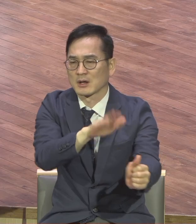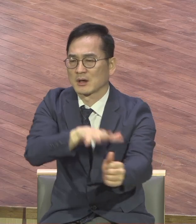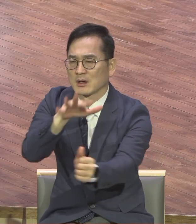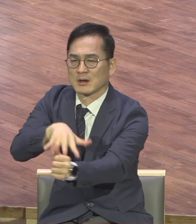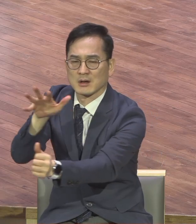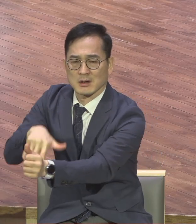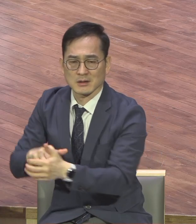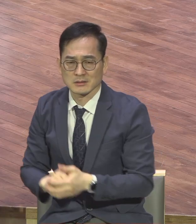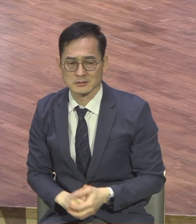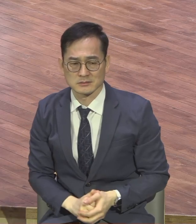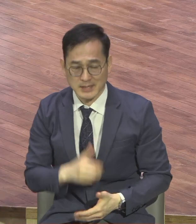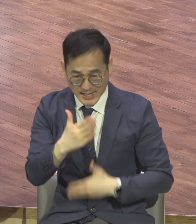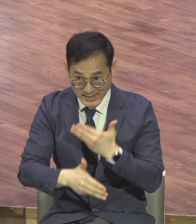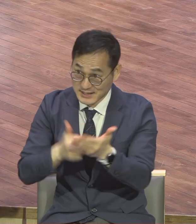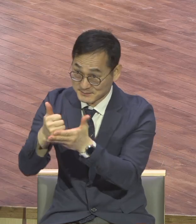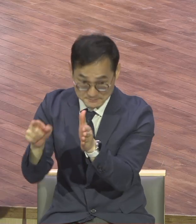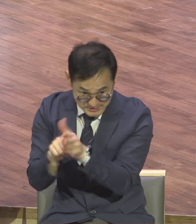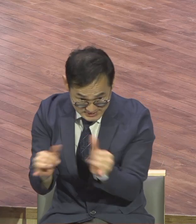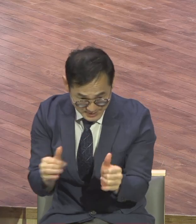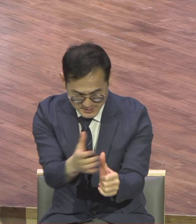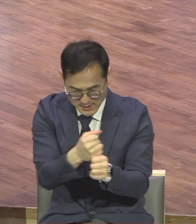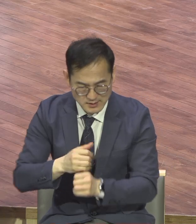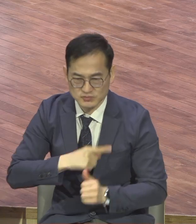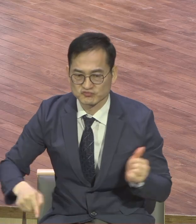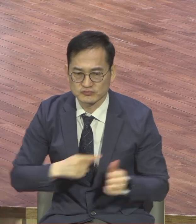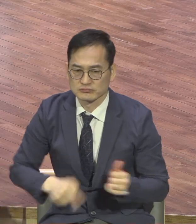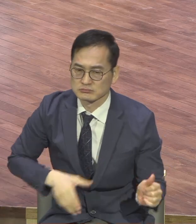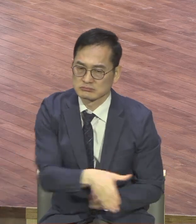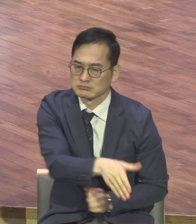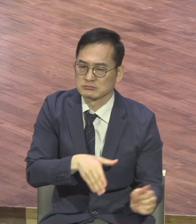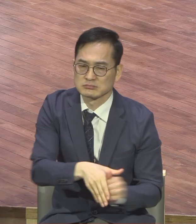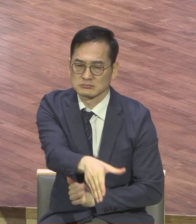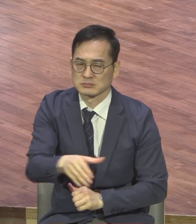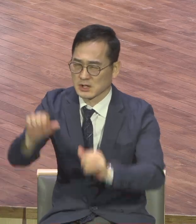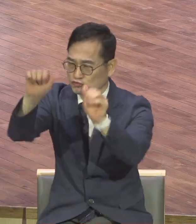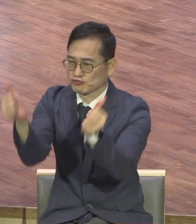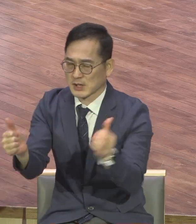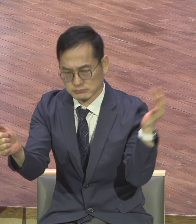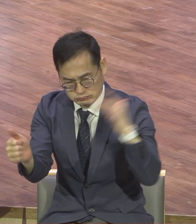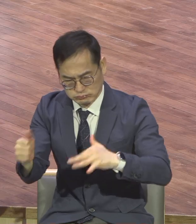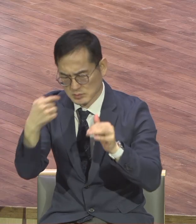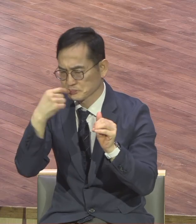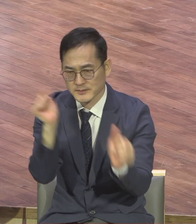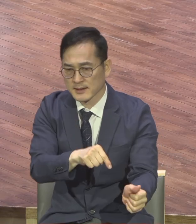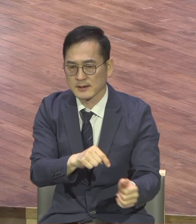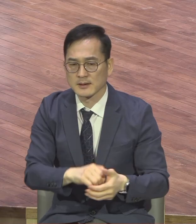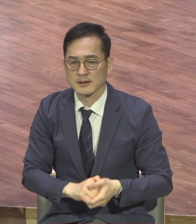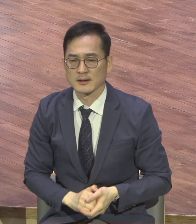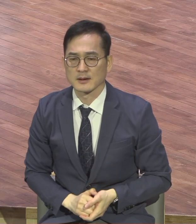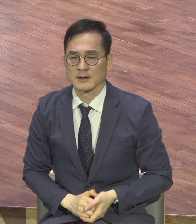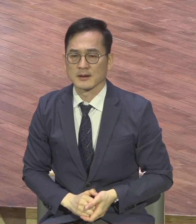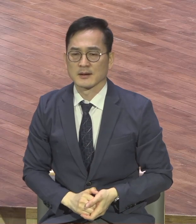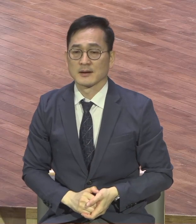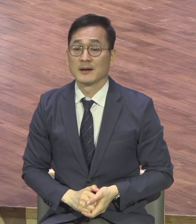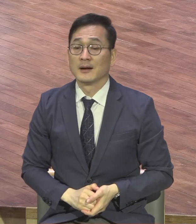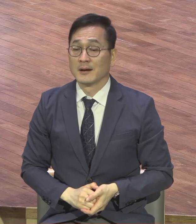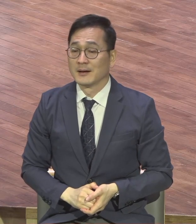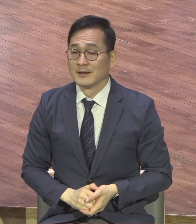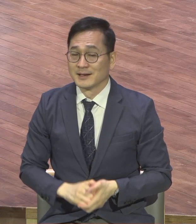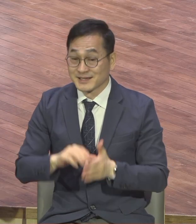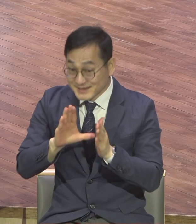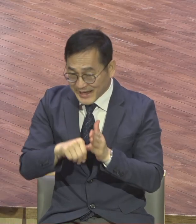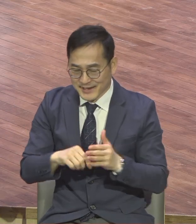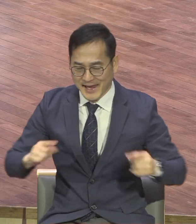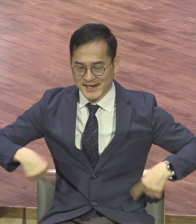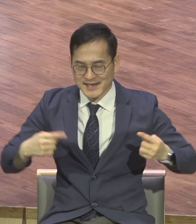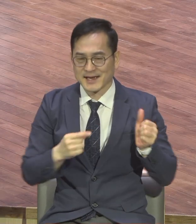하나님을 섬기는 자들은 핍박했습니다. 온 나라를 우상으로 들끓게 만들었어. 이런 상황 속에서 열왕기상 18장에 보면